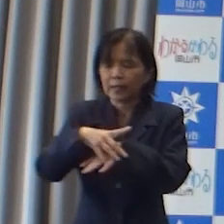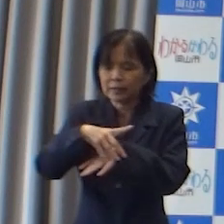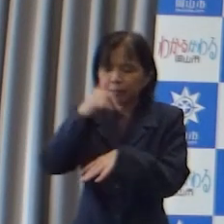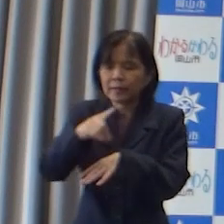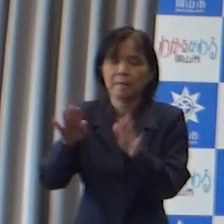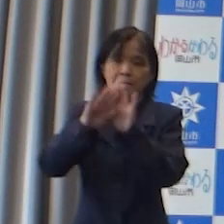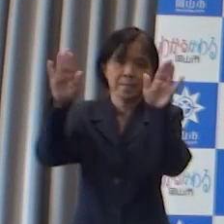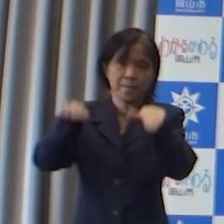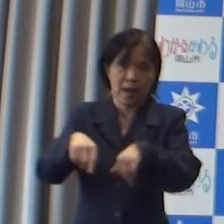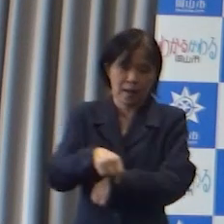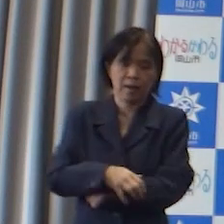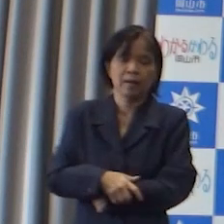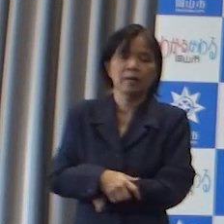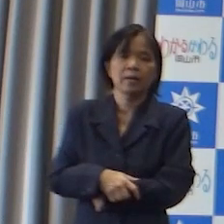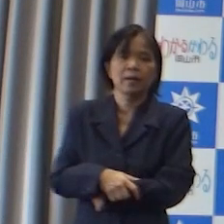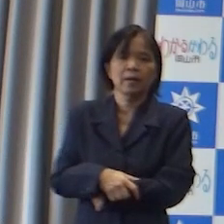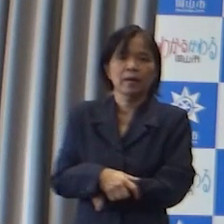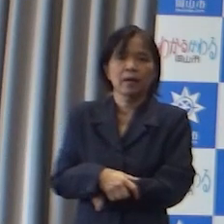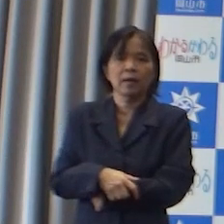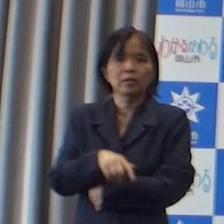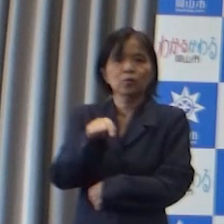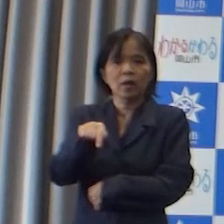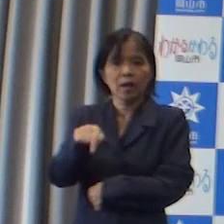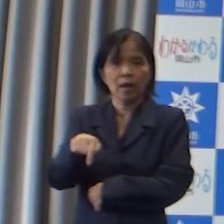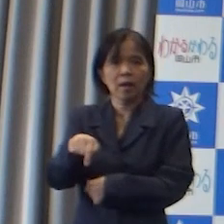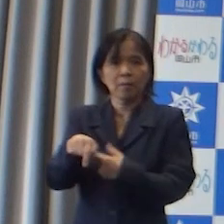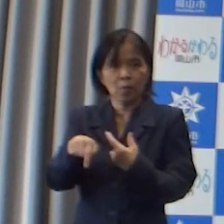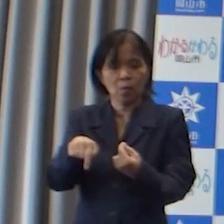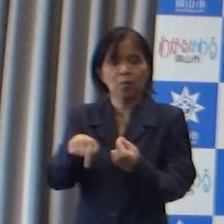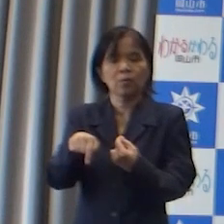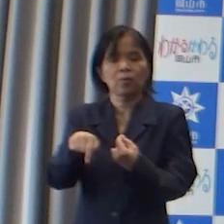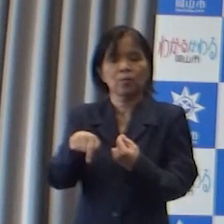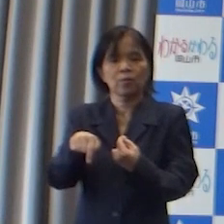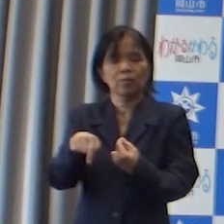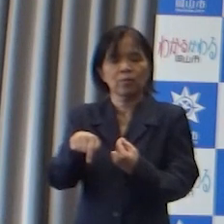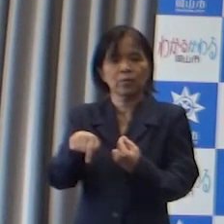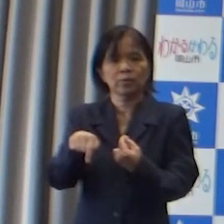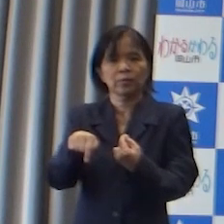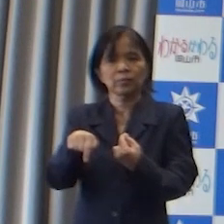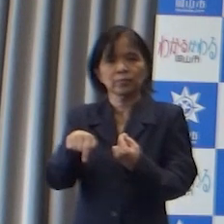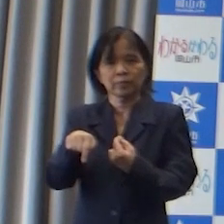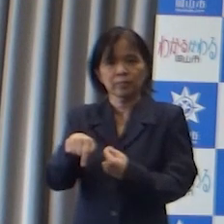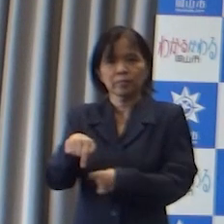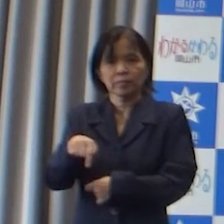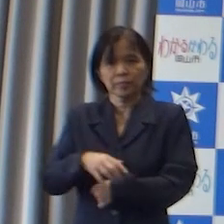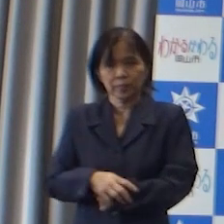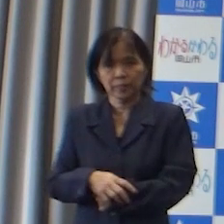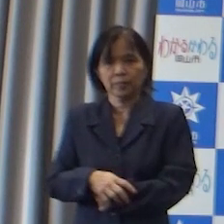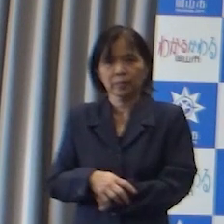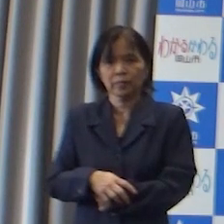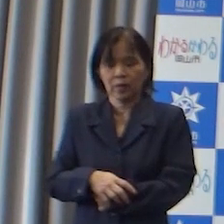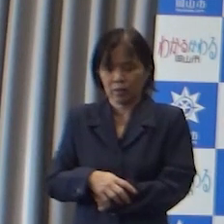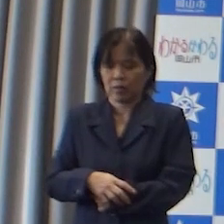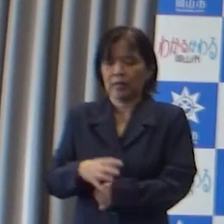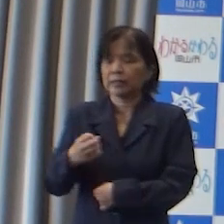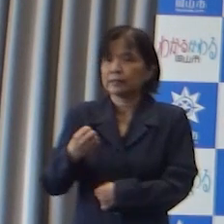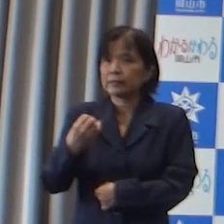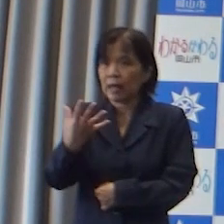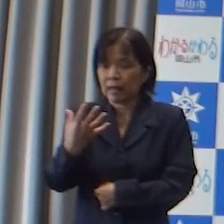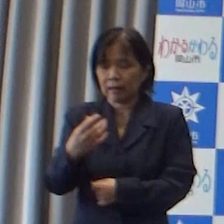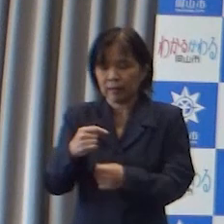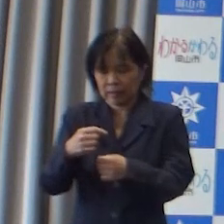、これも我々、政令市20市集まって